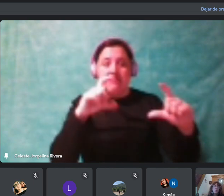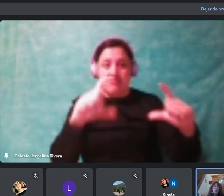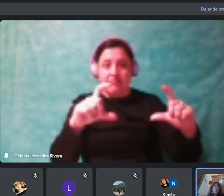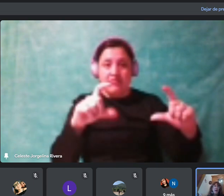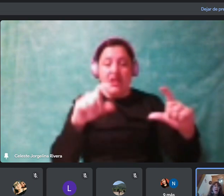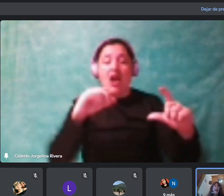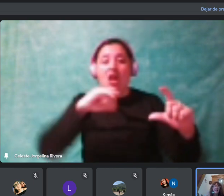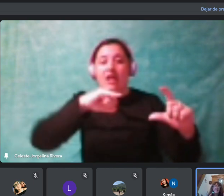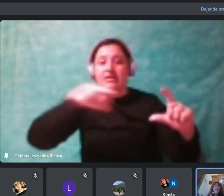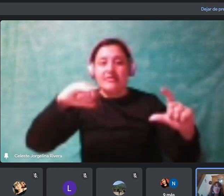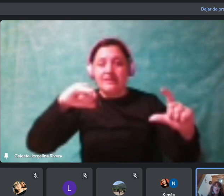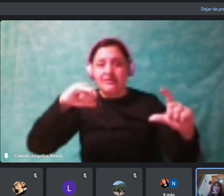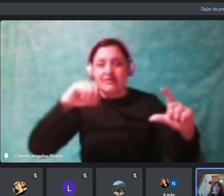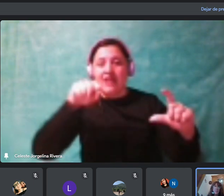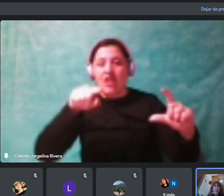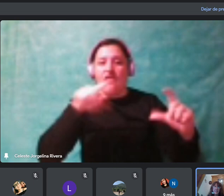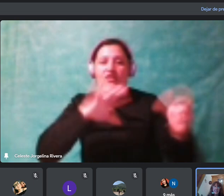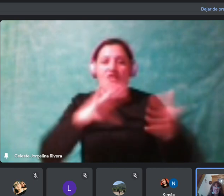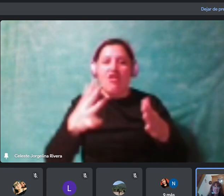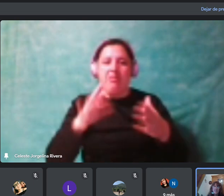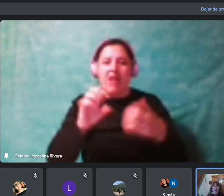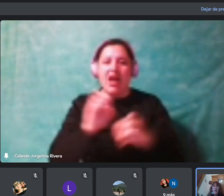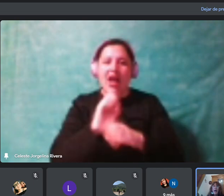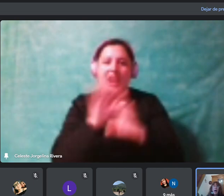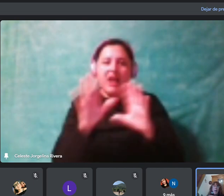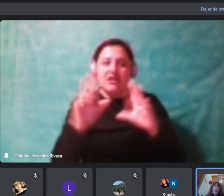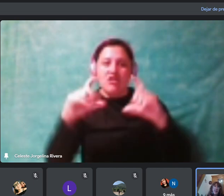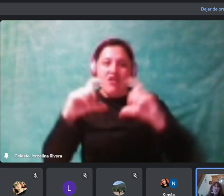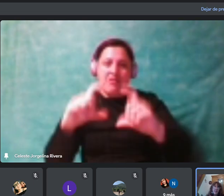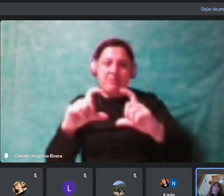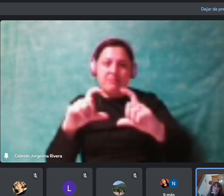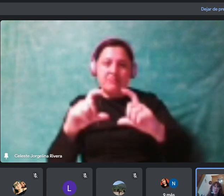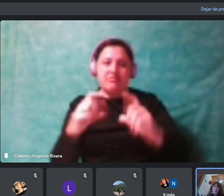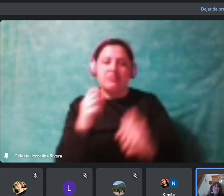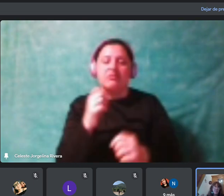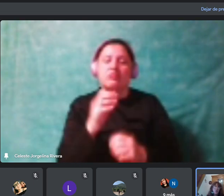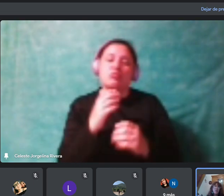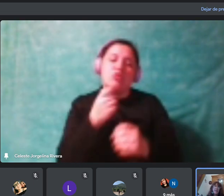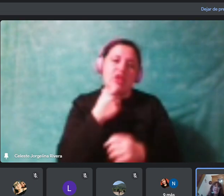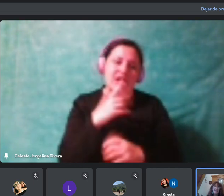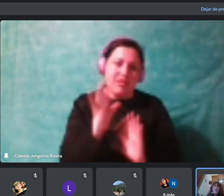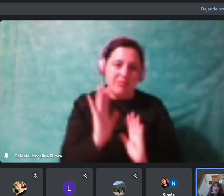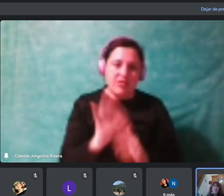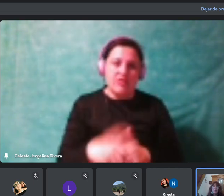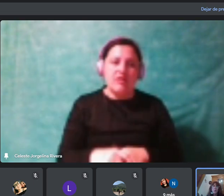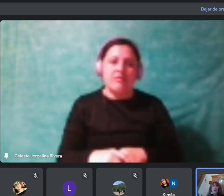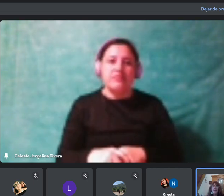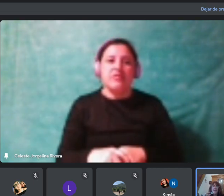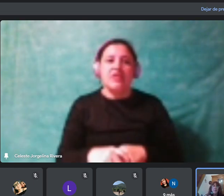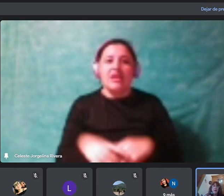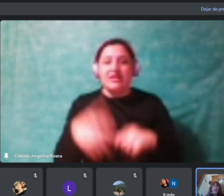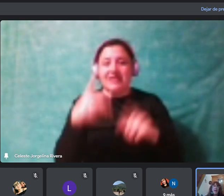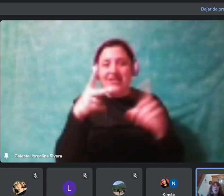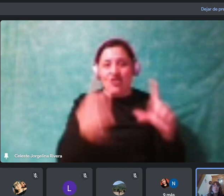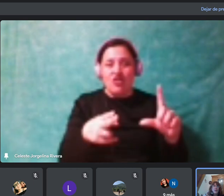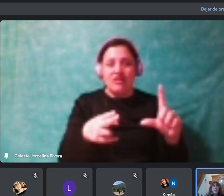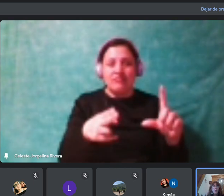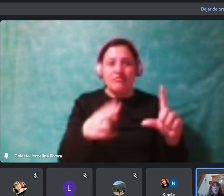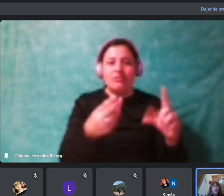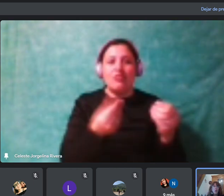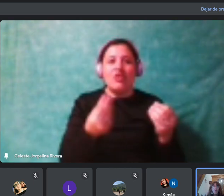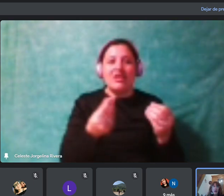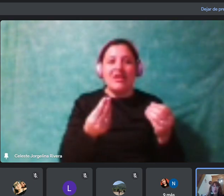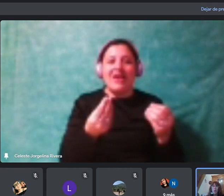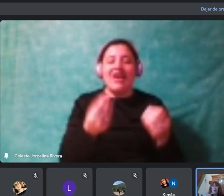como una aclaración entre paréntesis. Aparte de eso, se corta en literacy porque cada vez que hay un